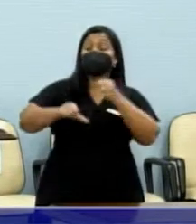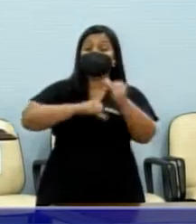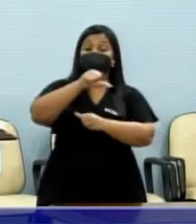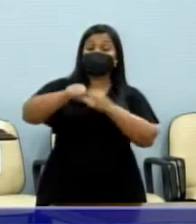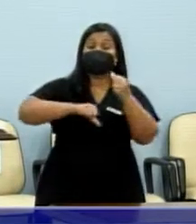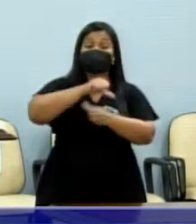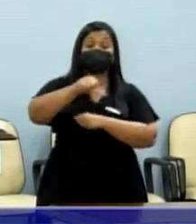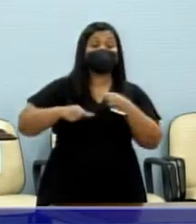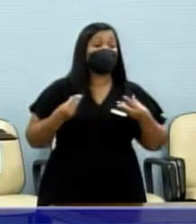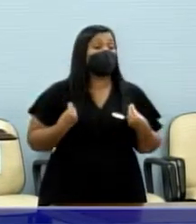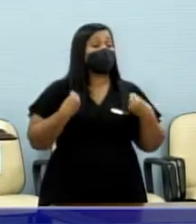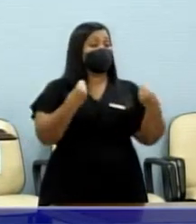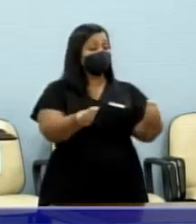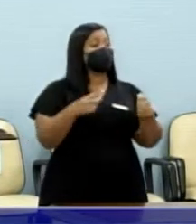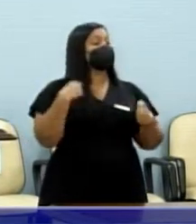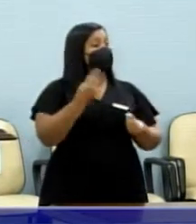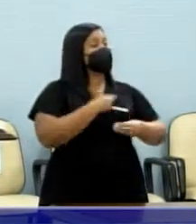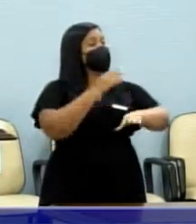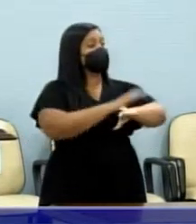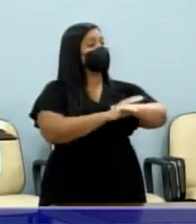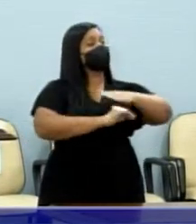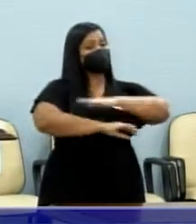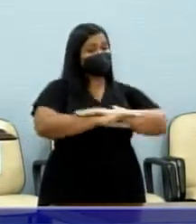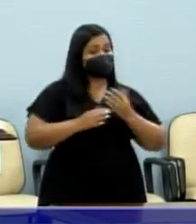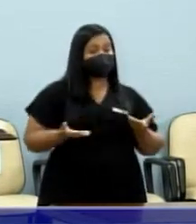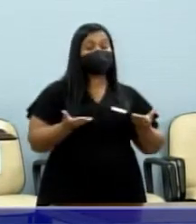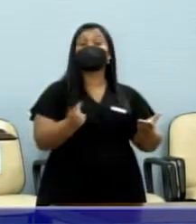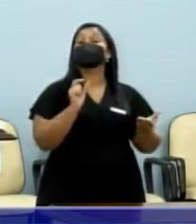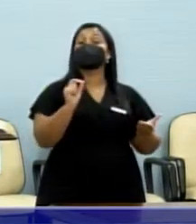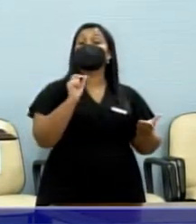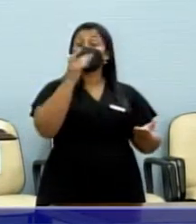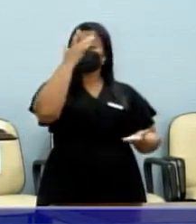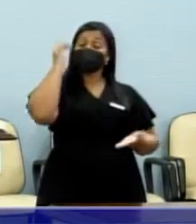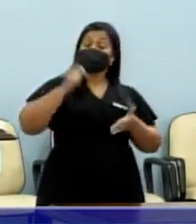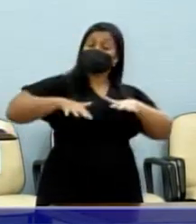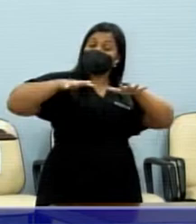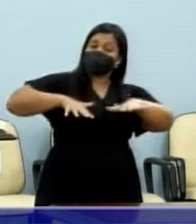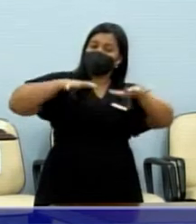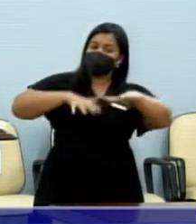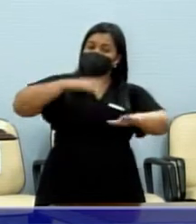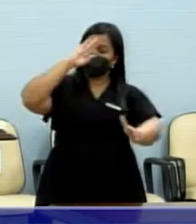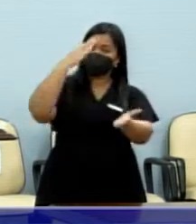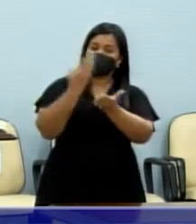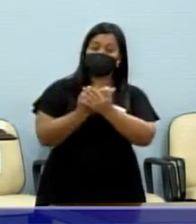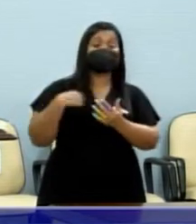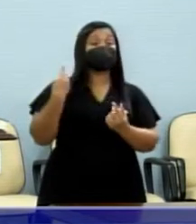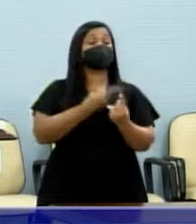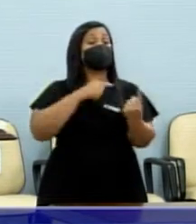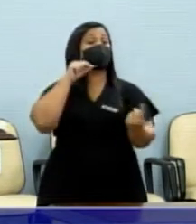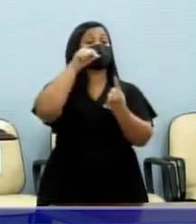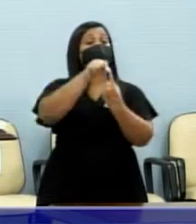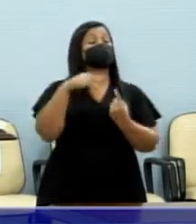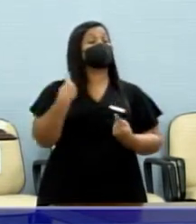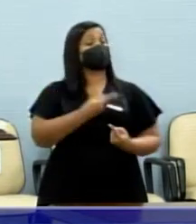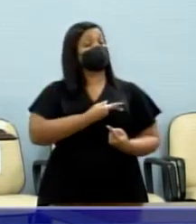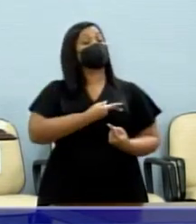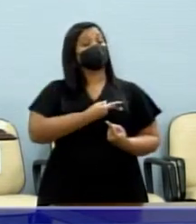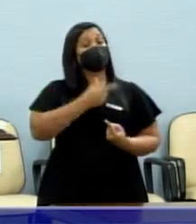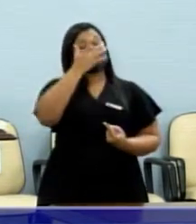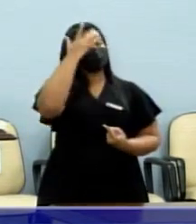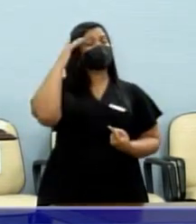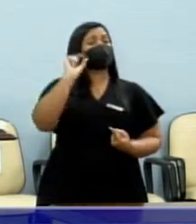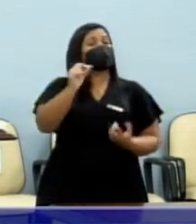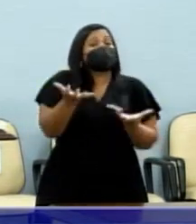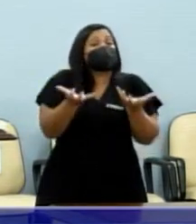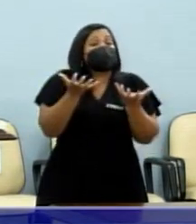radical, oferecemos nossos braços, camaradas. Somos combatentes, somos convictos dos nossos ideais, somos marxistas,